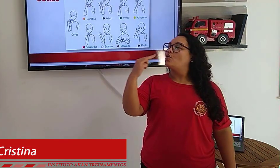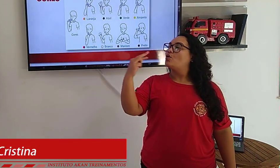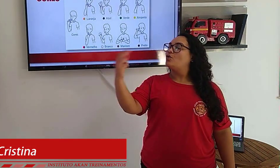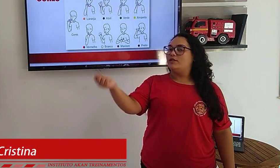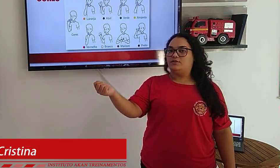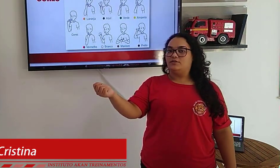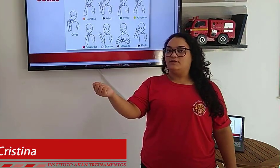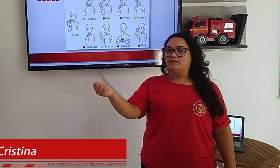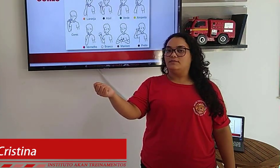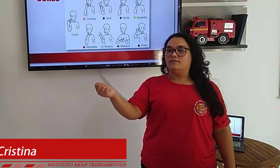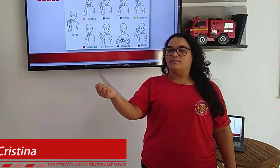Cores.